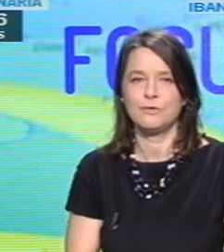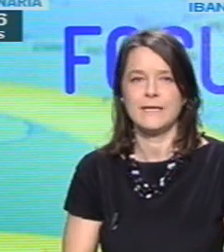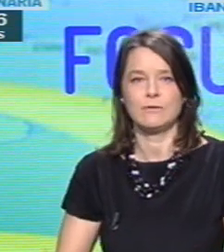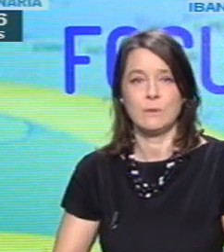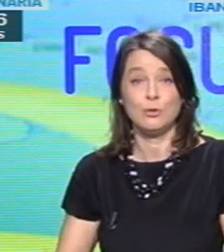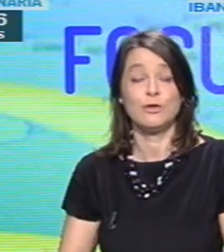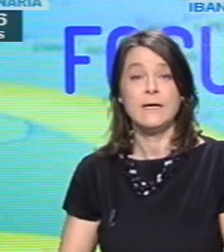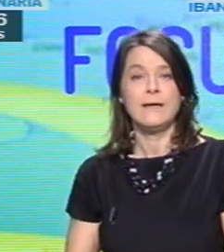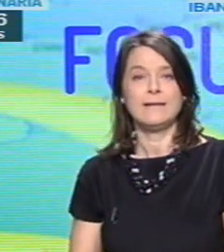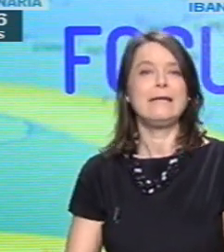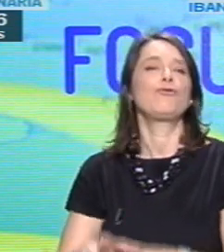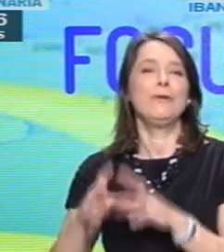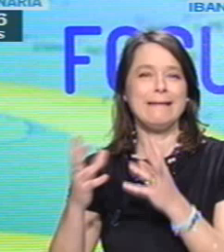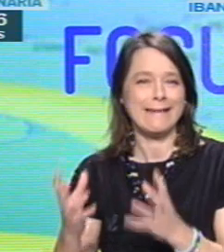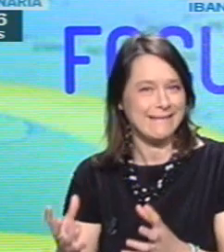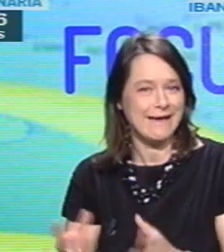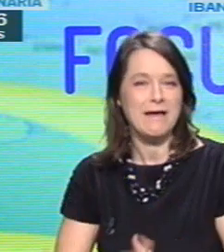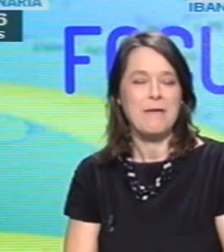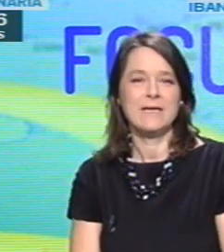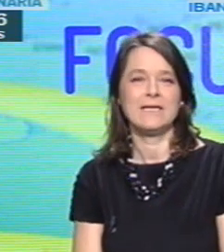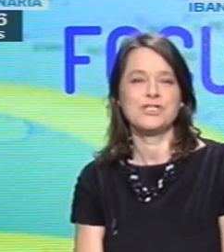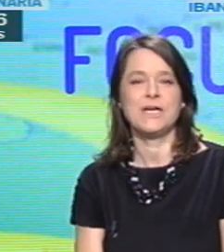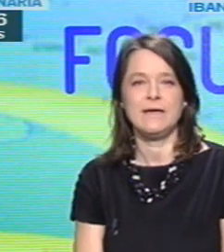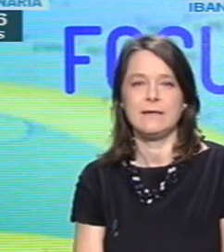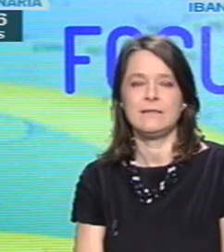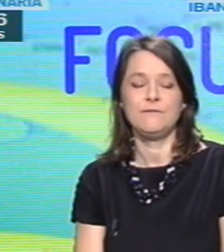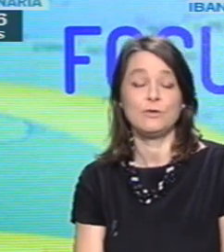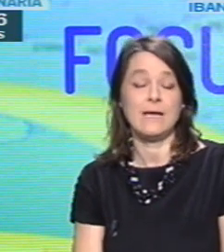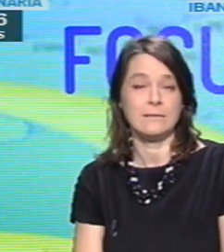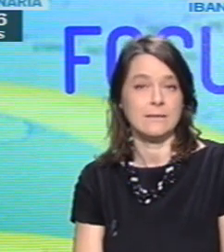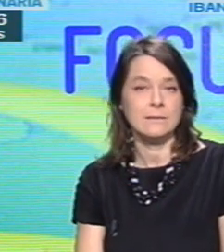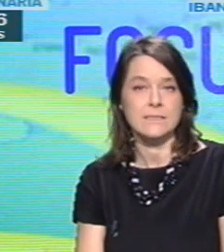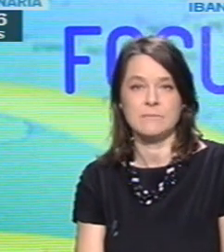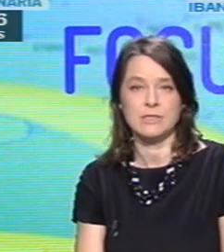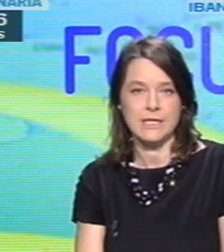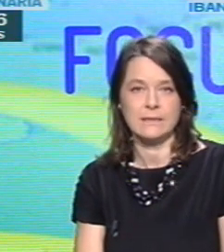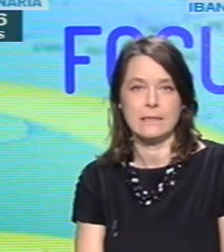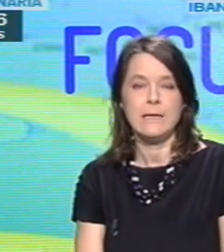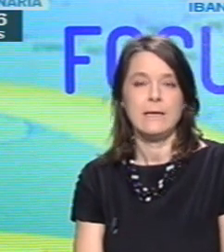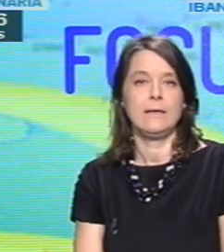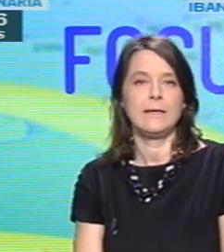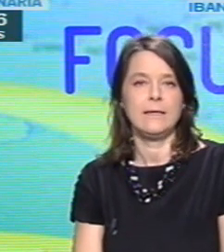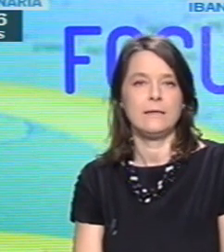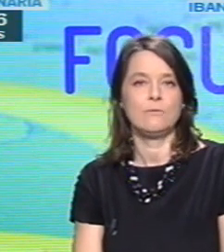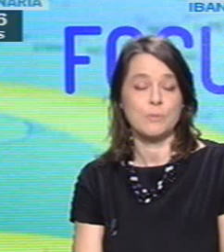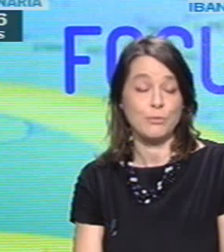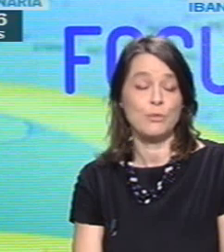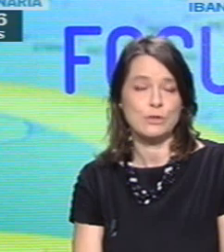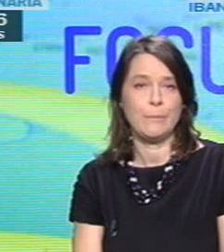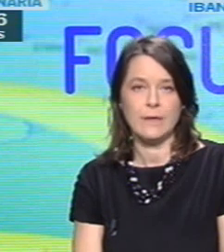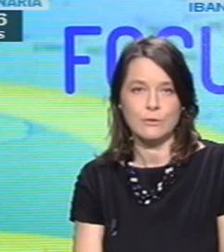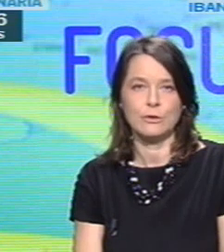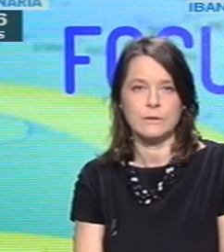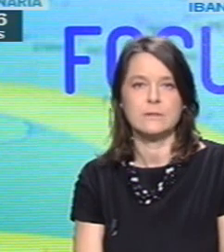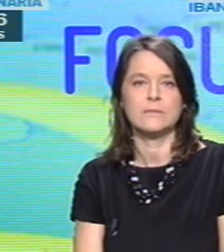mondo del volontariato, ma il mondo della solidarietà, perché c'è davvero tantissima gente che soprattutto in